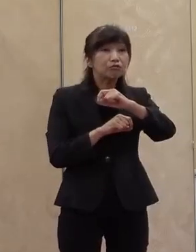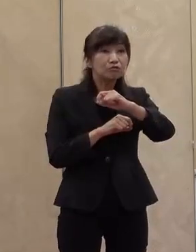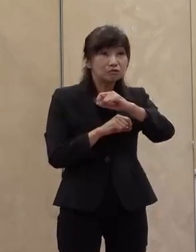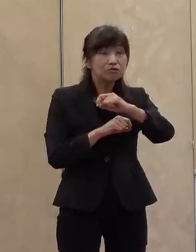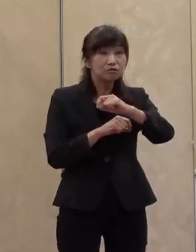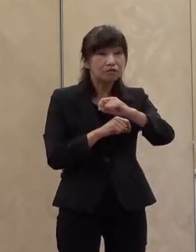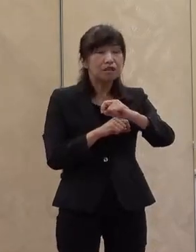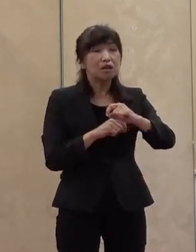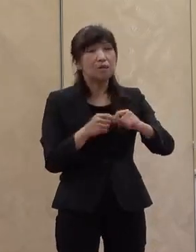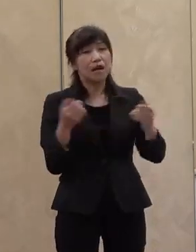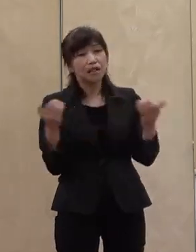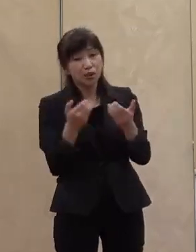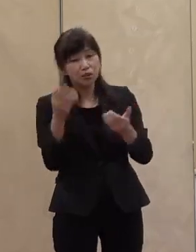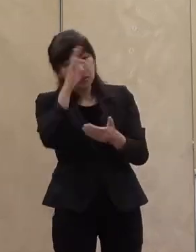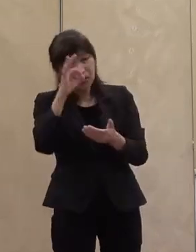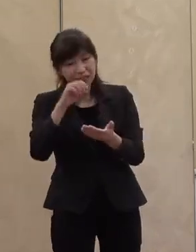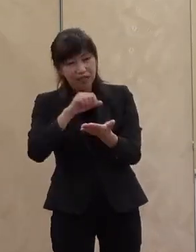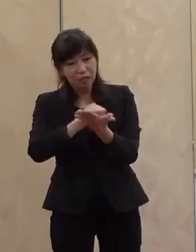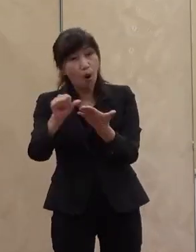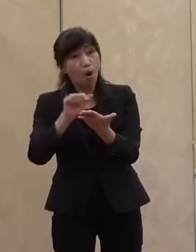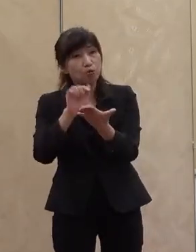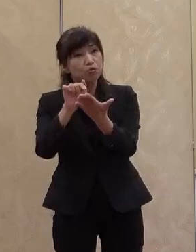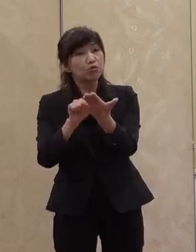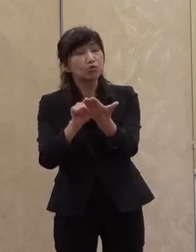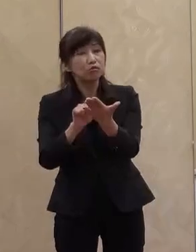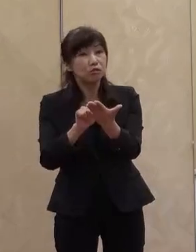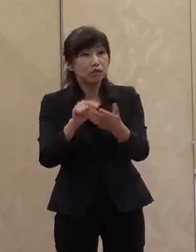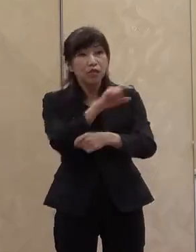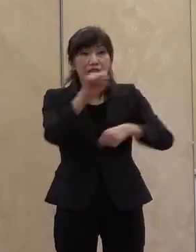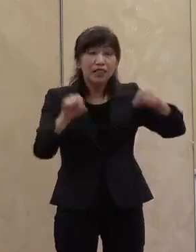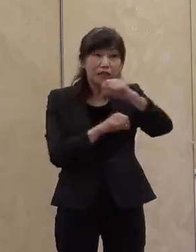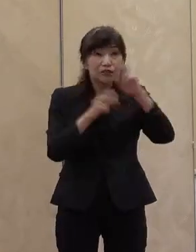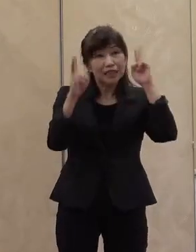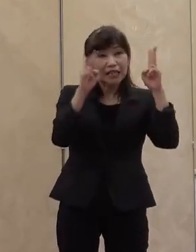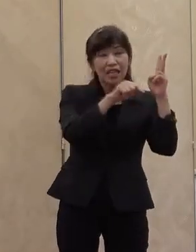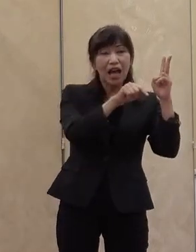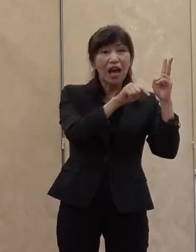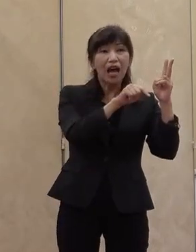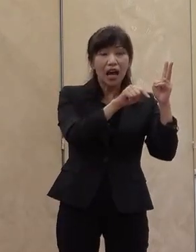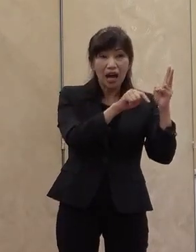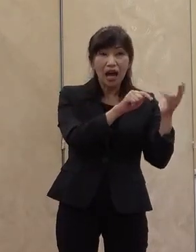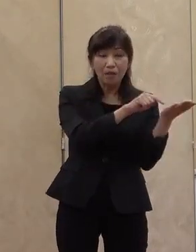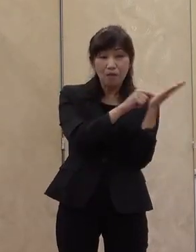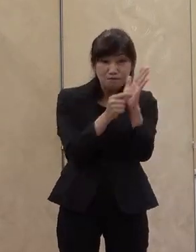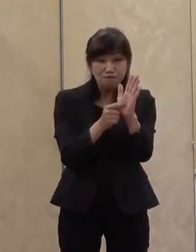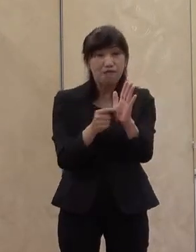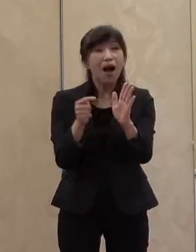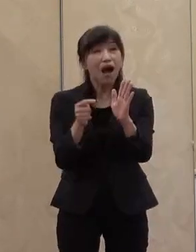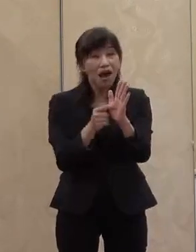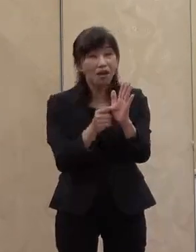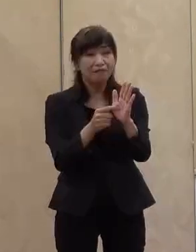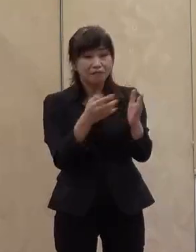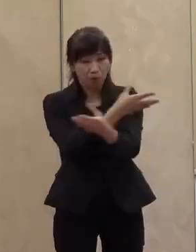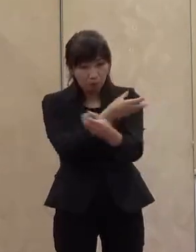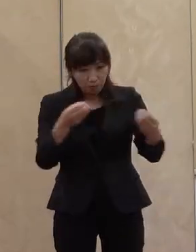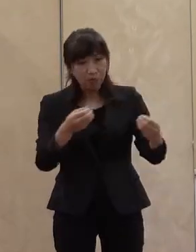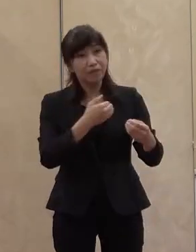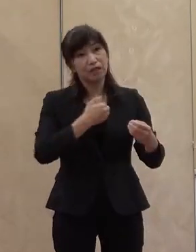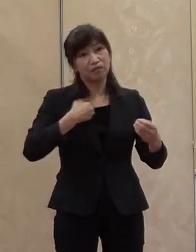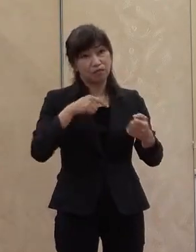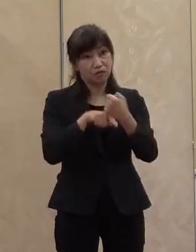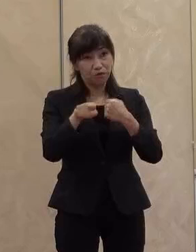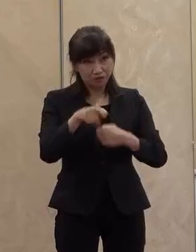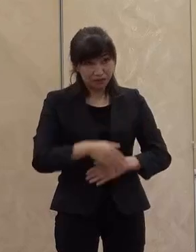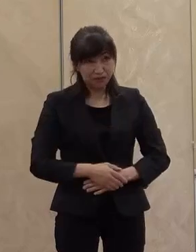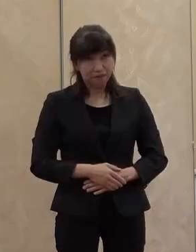登録して、それを事業者の方が見るという双方向の仕組みで進めていきたいというふうに思います。それぞれ民間の事業者